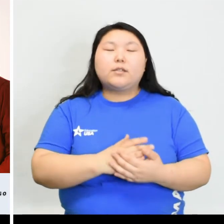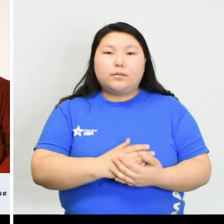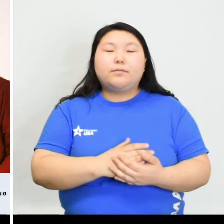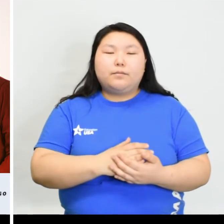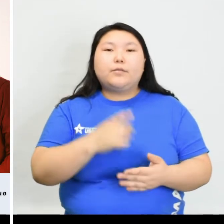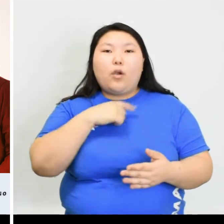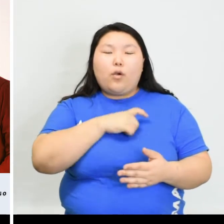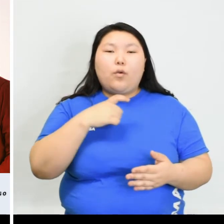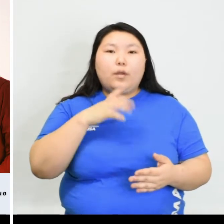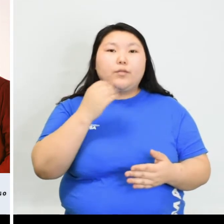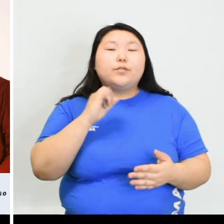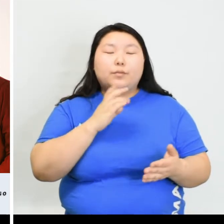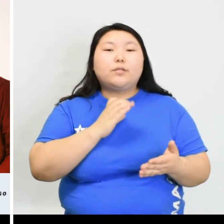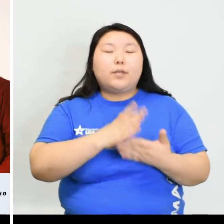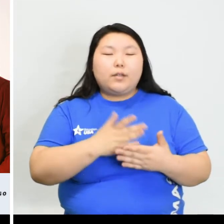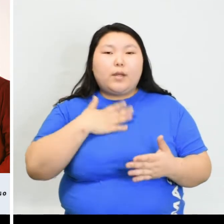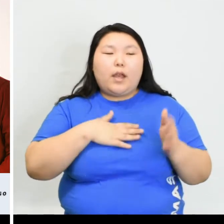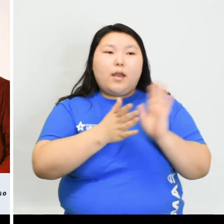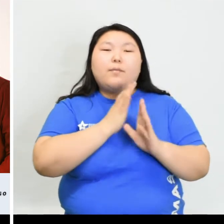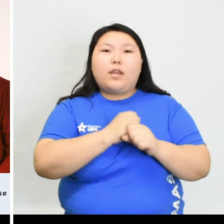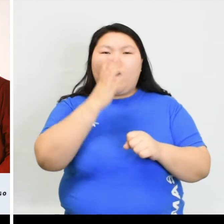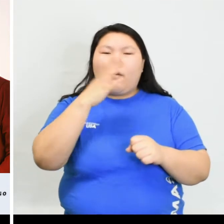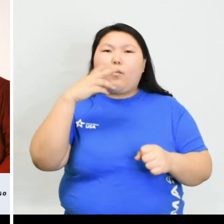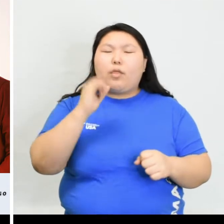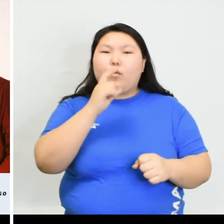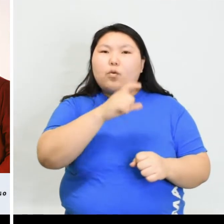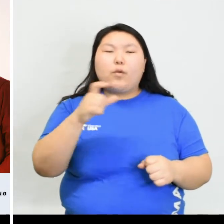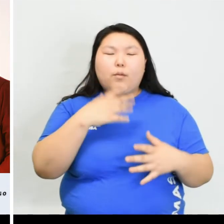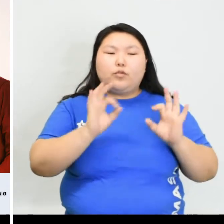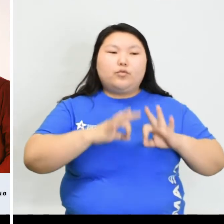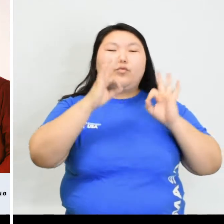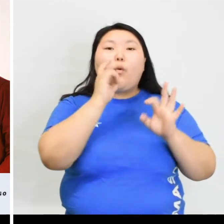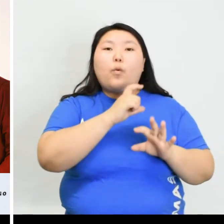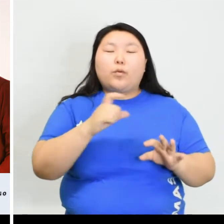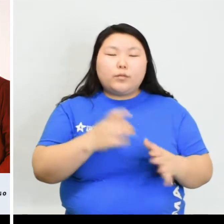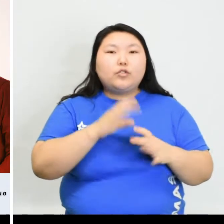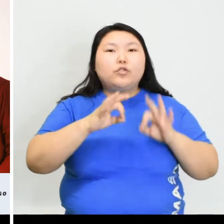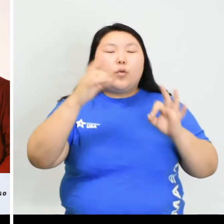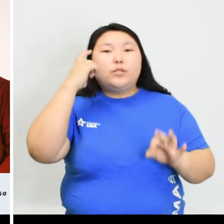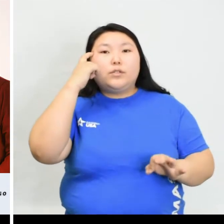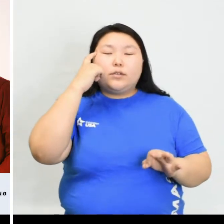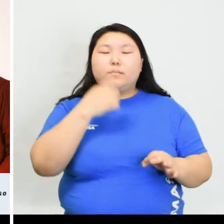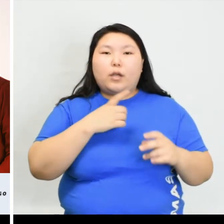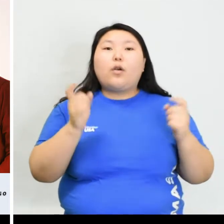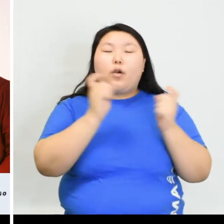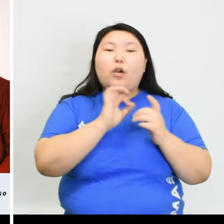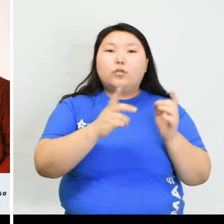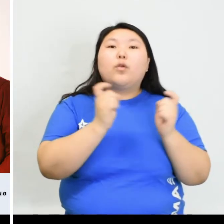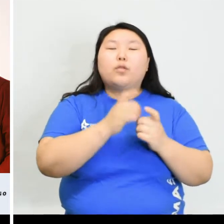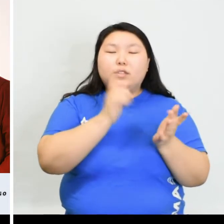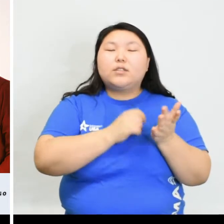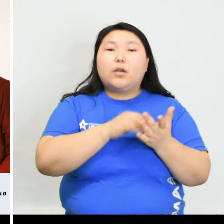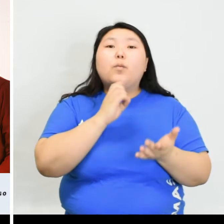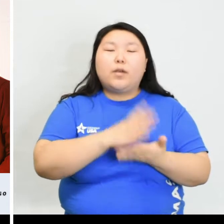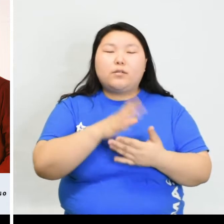хувийн хвшлийнх нь байна. Тэ манайхтай ажиллаж байгаа. Айгуу мундаг хүнс. Яг зөв хүнөөстэй, яг зөв сэтгэлтэй босуудтал олж уулзах хэрэгтэй юм байлаа. Тим